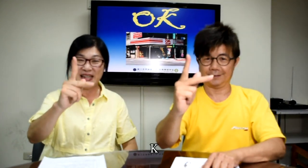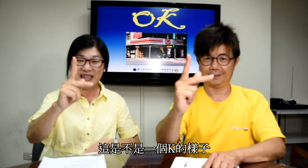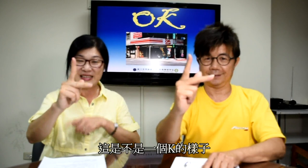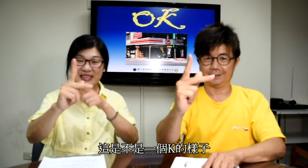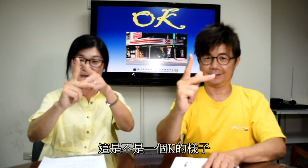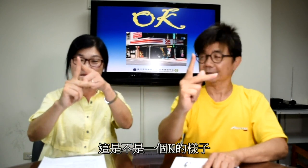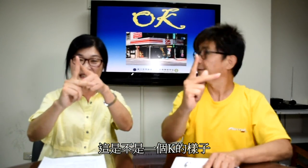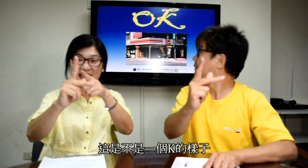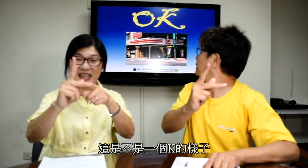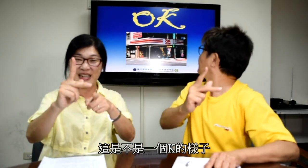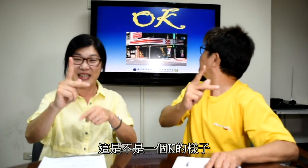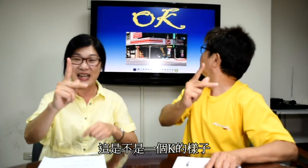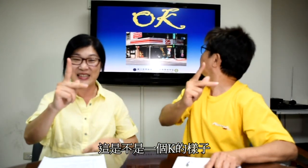这是不是一个 K 的样子？